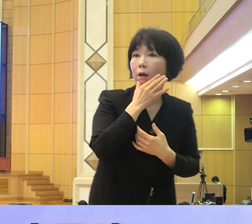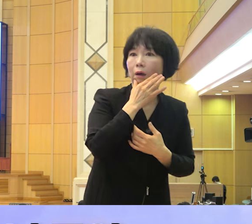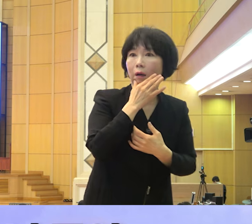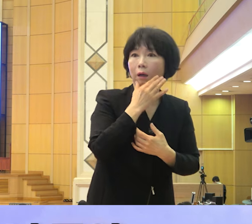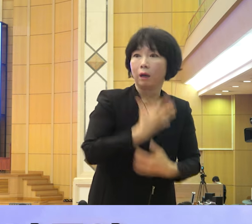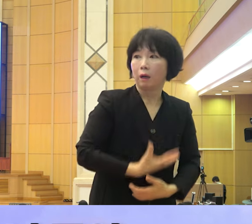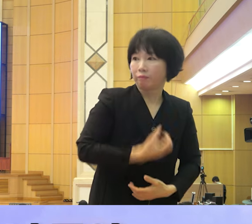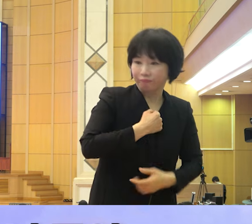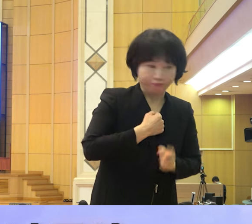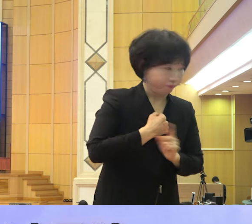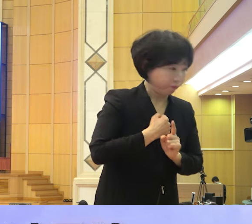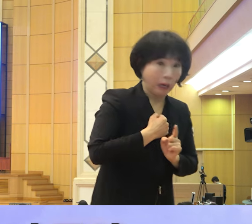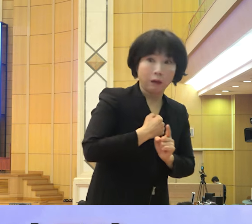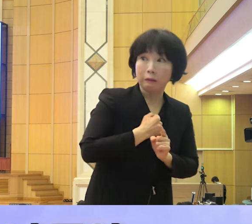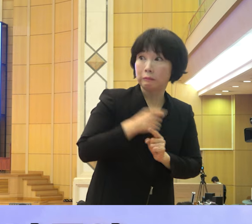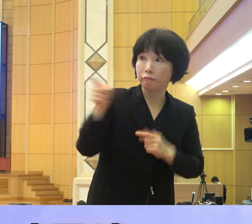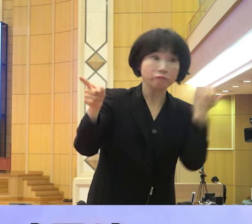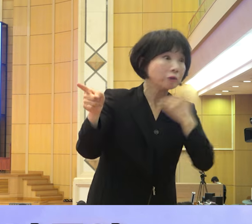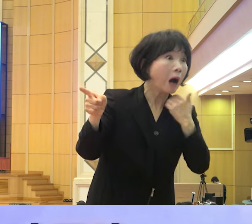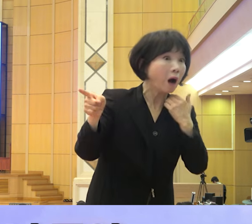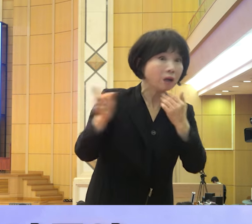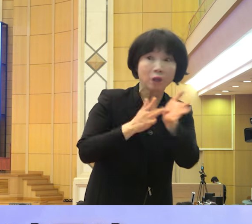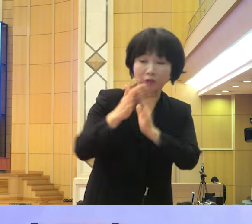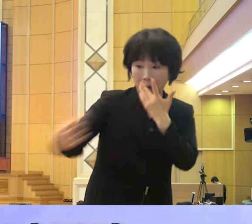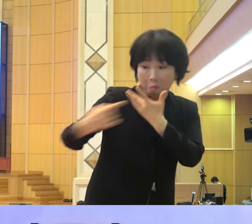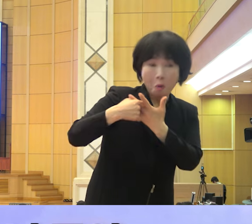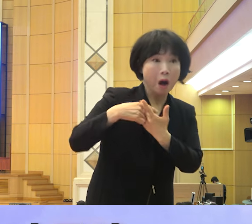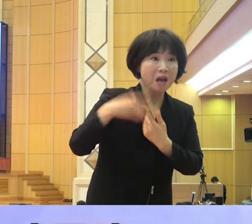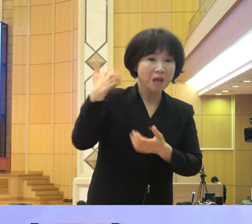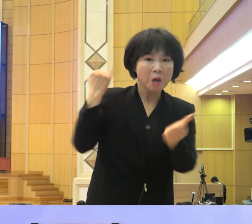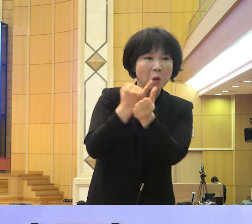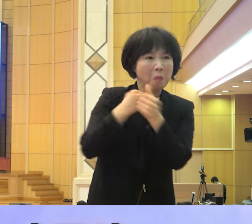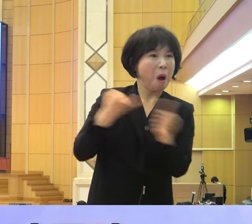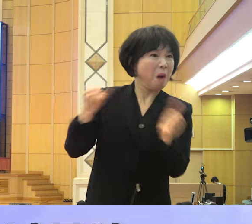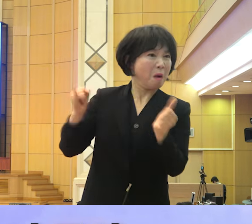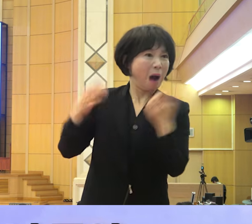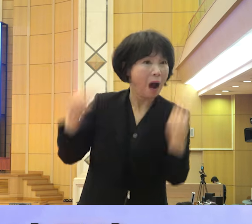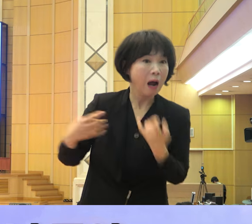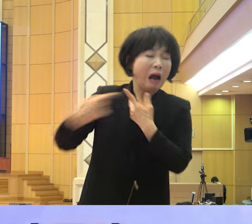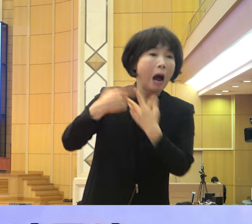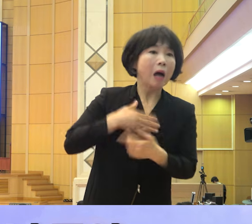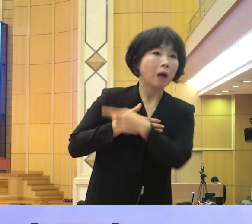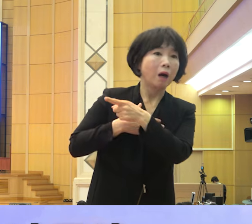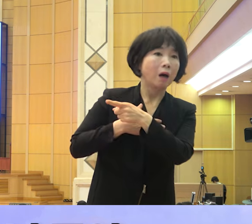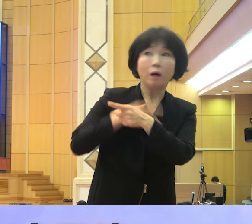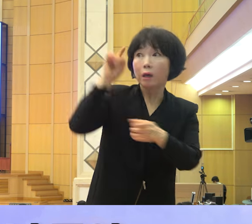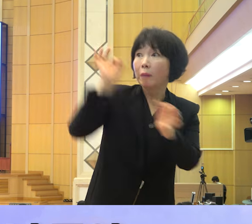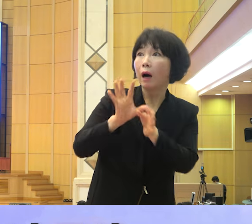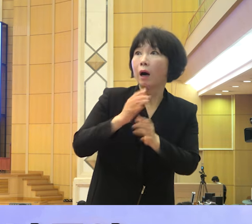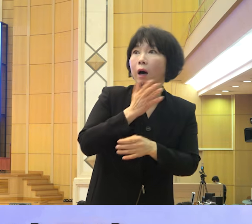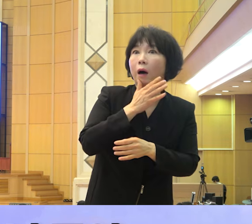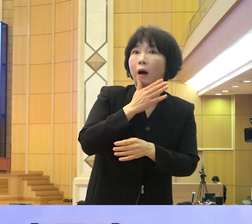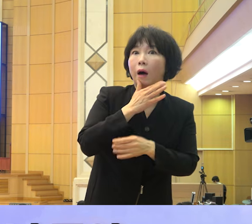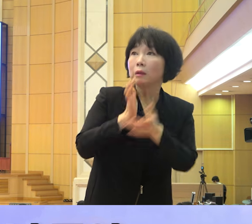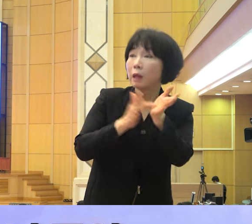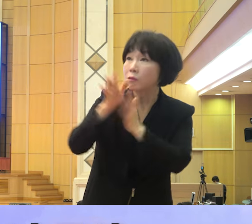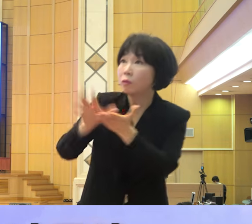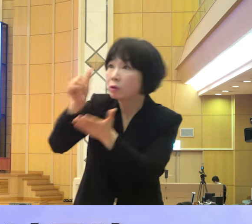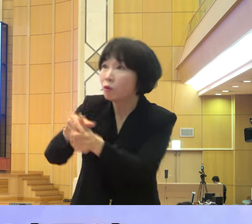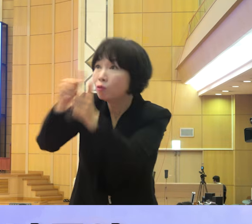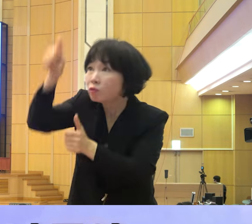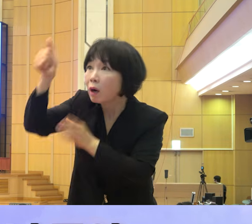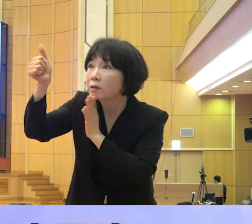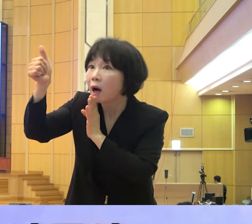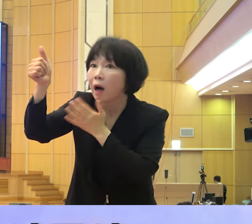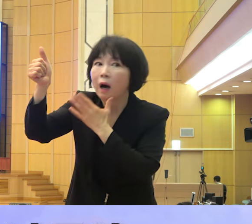사람들한테 예수님이 그리스도라고 하는 걸 막 전한 거예요. 그래서 너가 그 사람이 그리스도라는